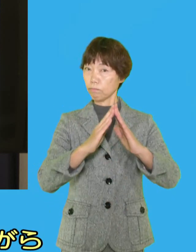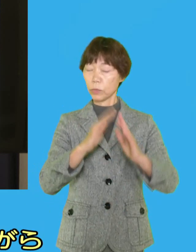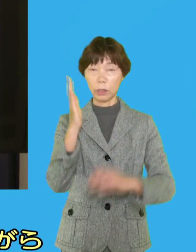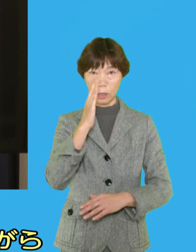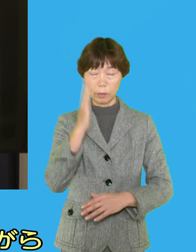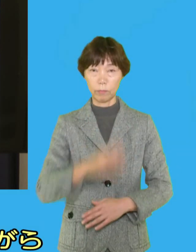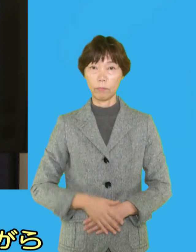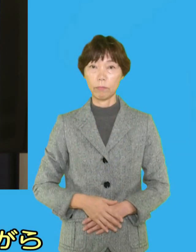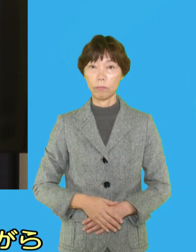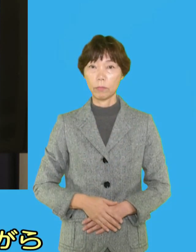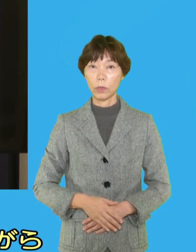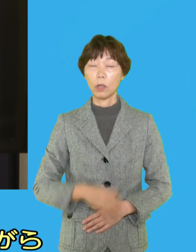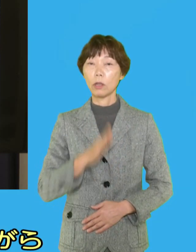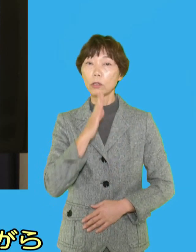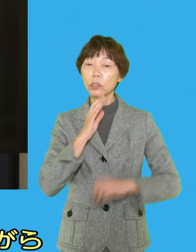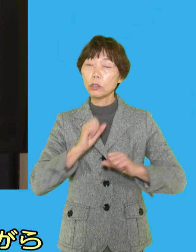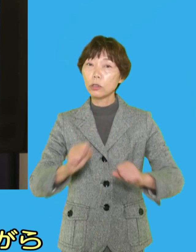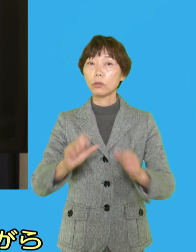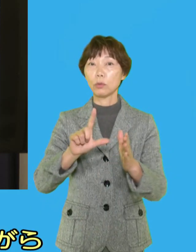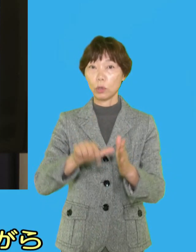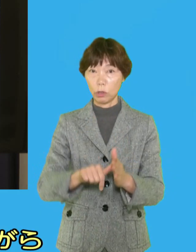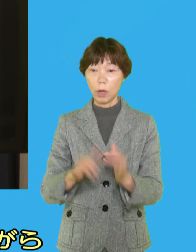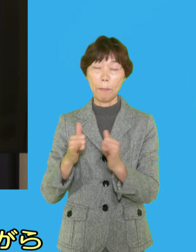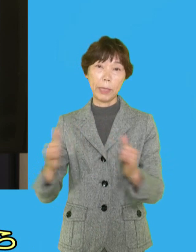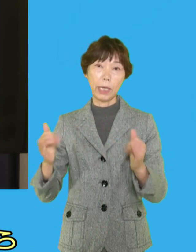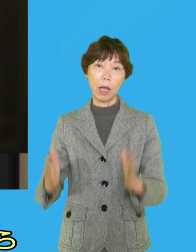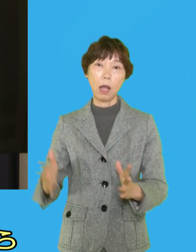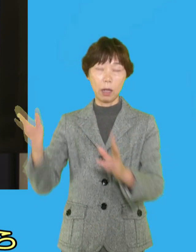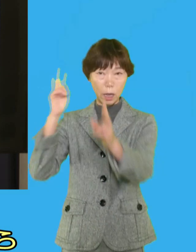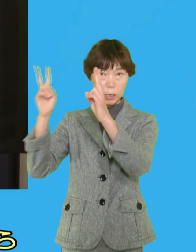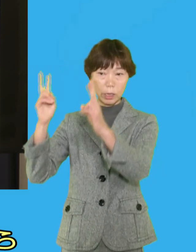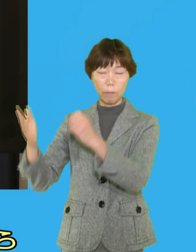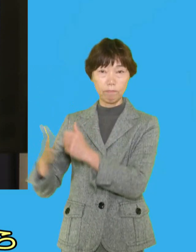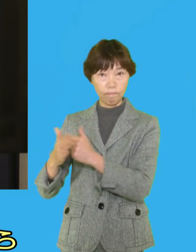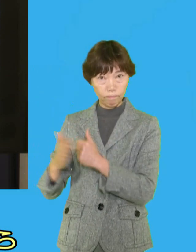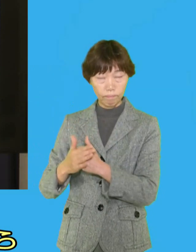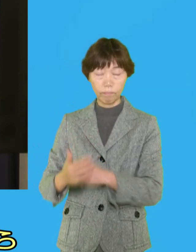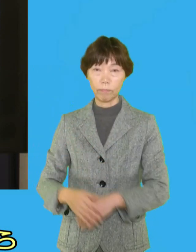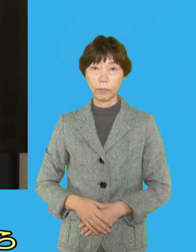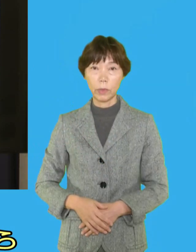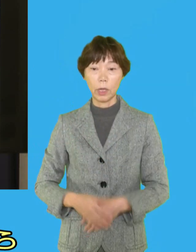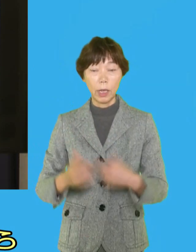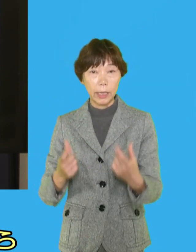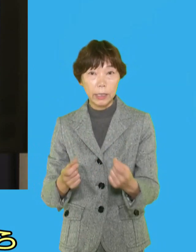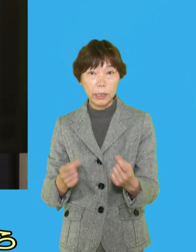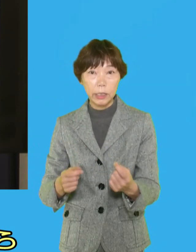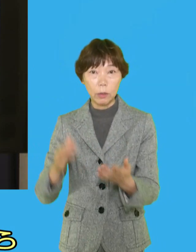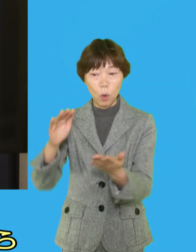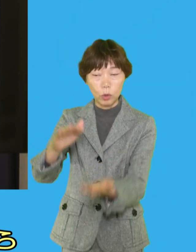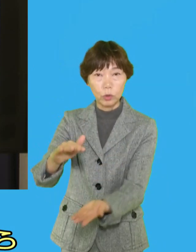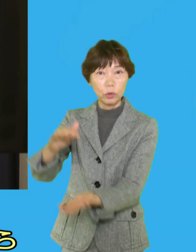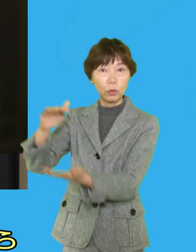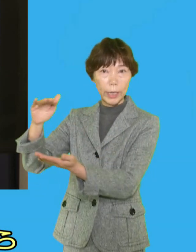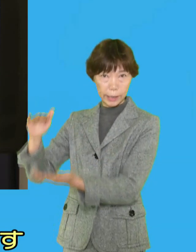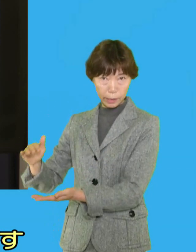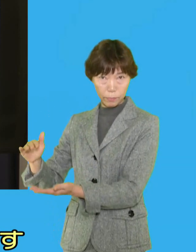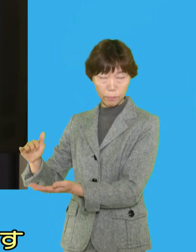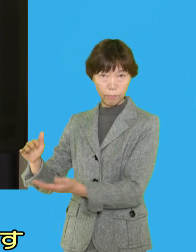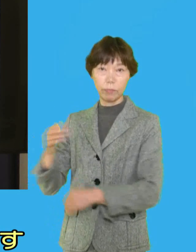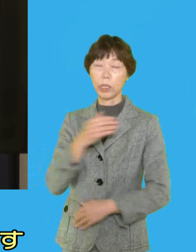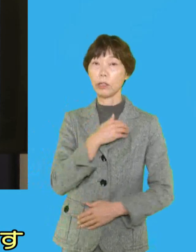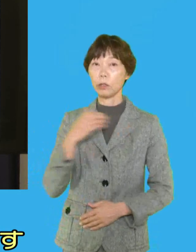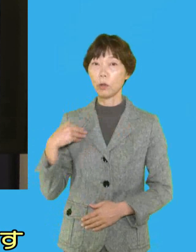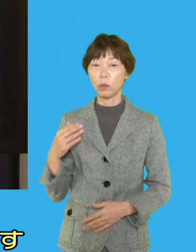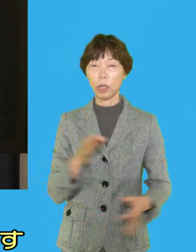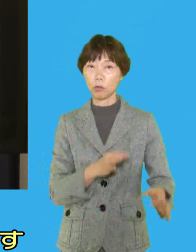場合には民間の力を活用しながらですね、きちんと収益を上げてもらいながら運営できるような